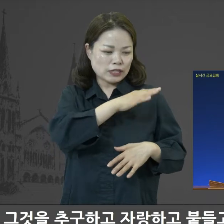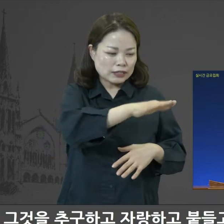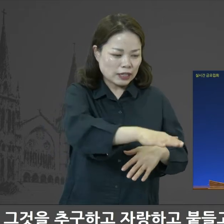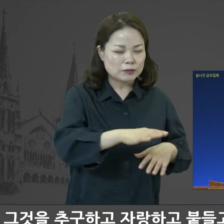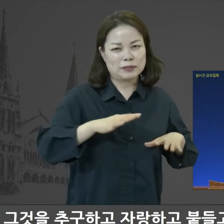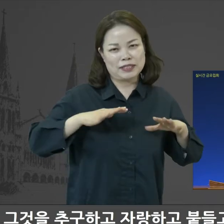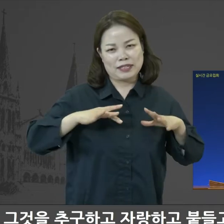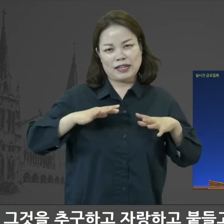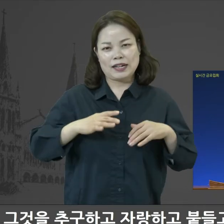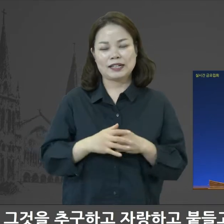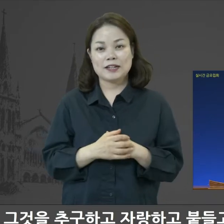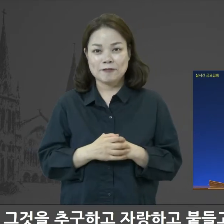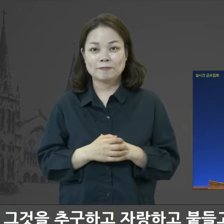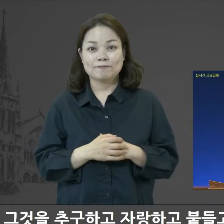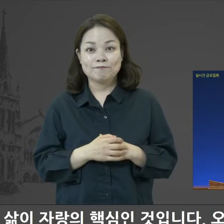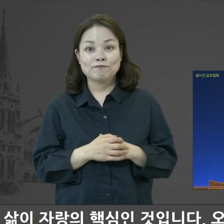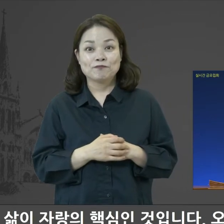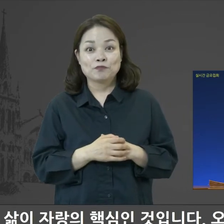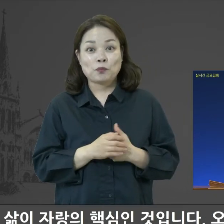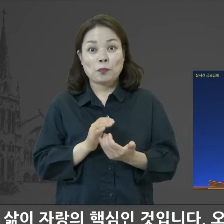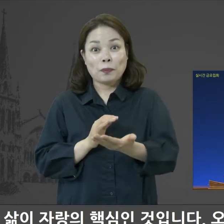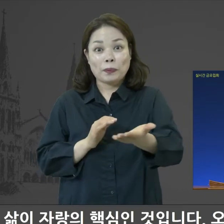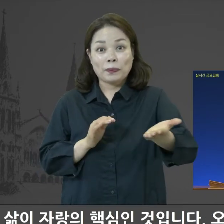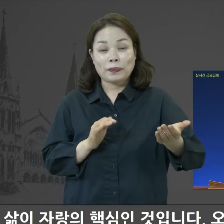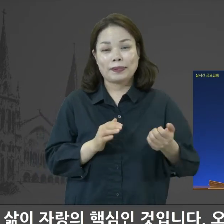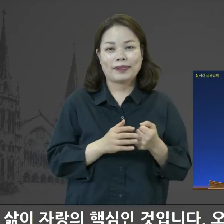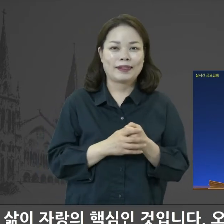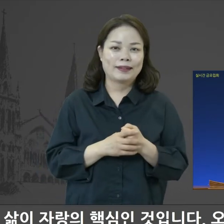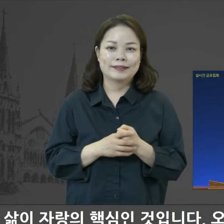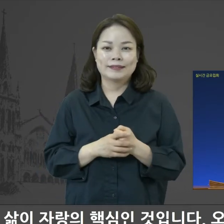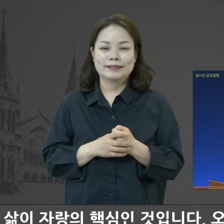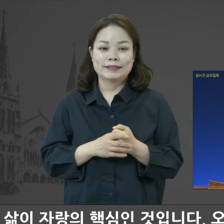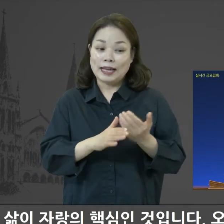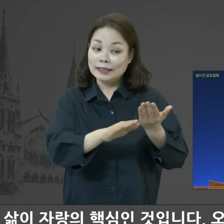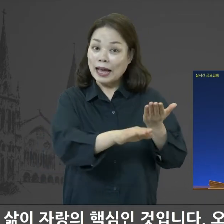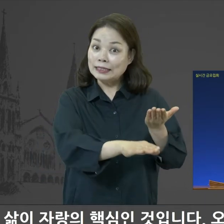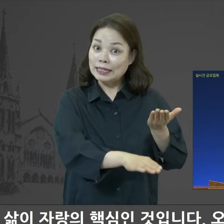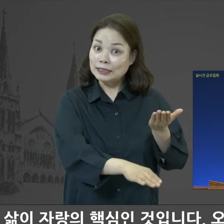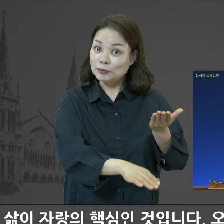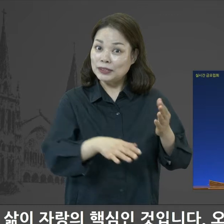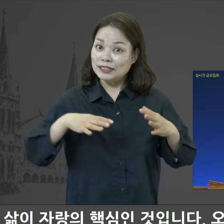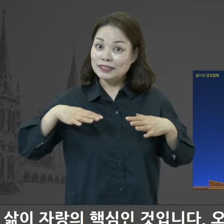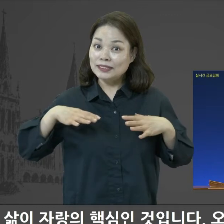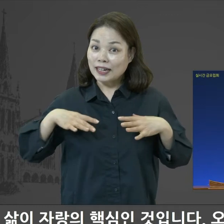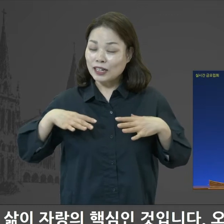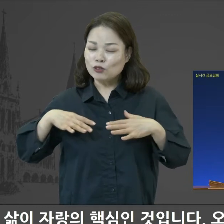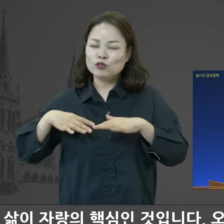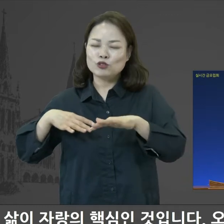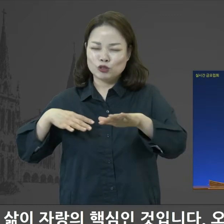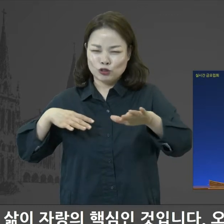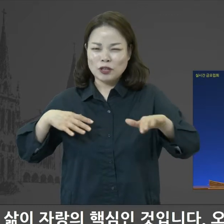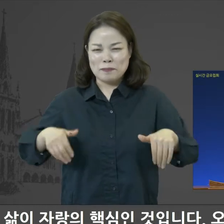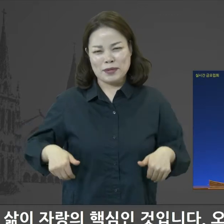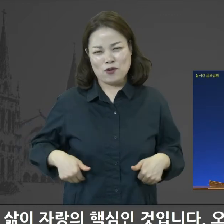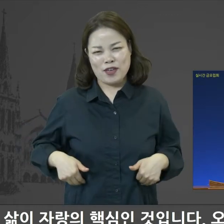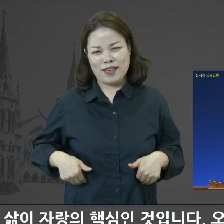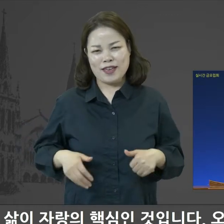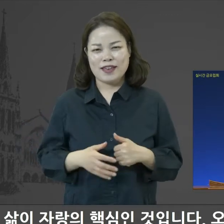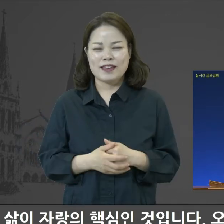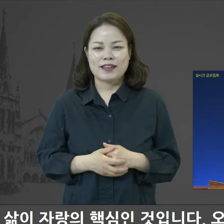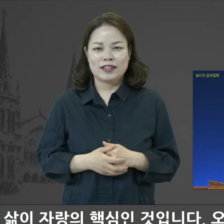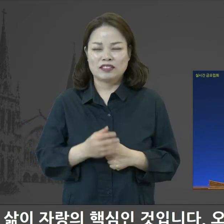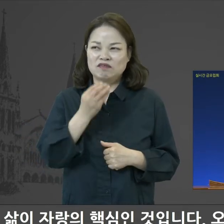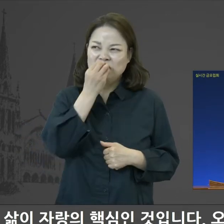자랑해라 그랬습니다. 여러분, 이 낮아짐을 자랑하는 것도 우리에게 필요합니다.